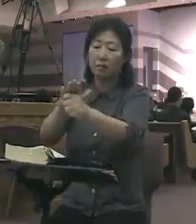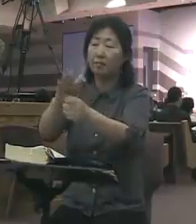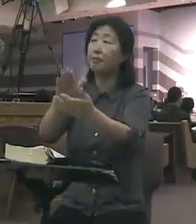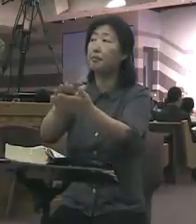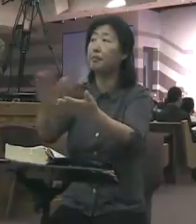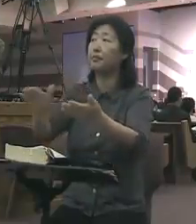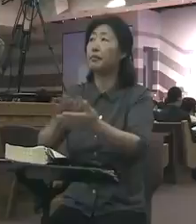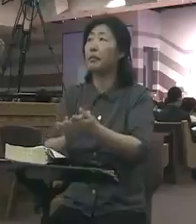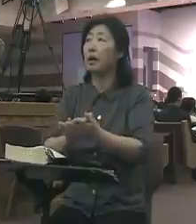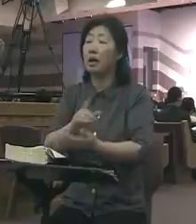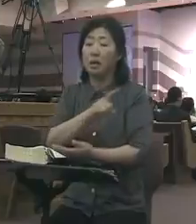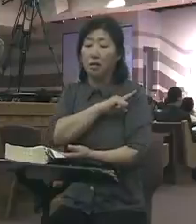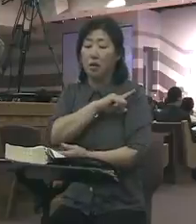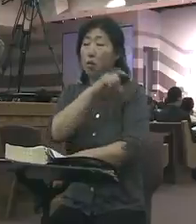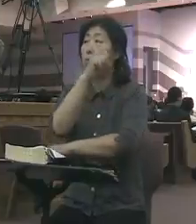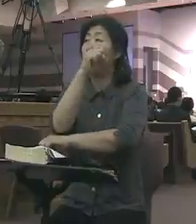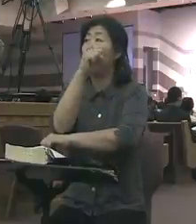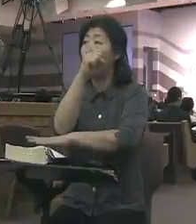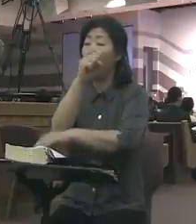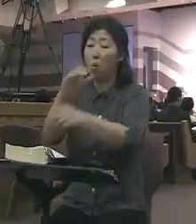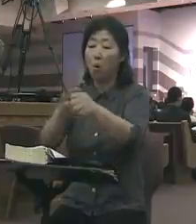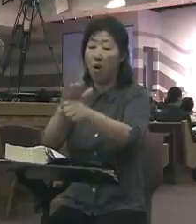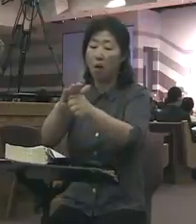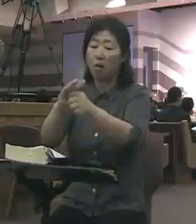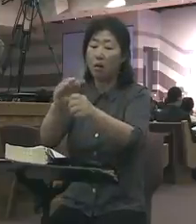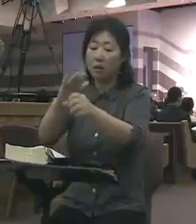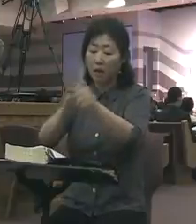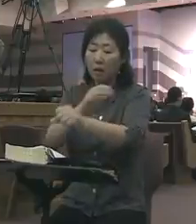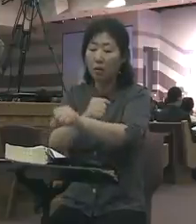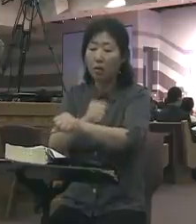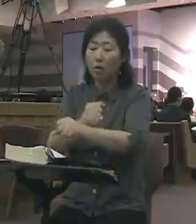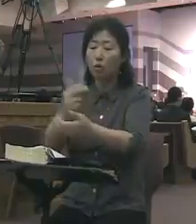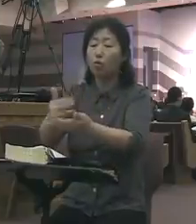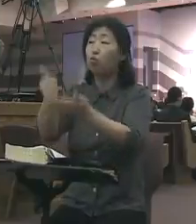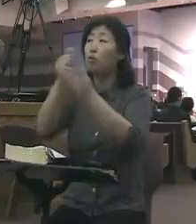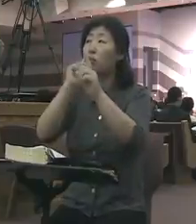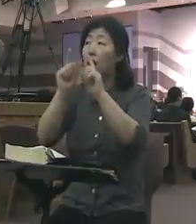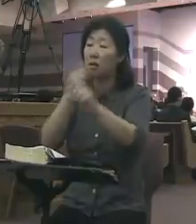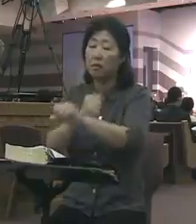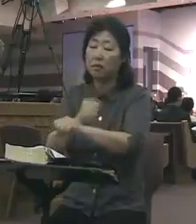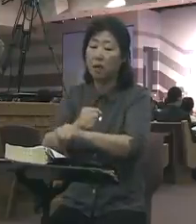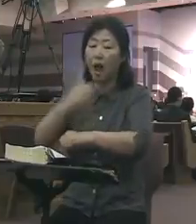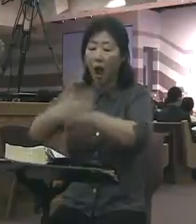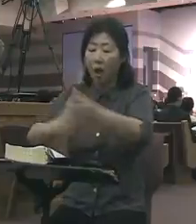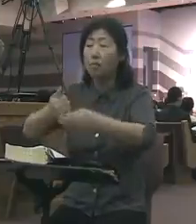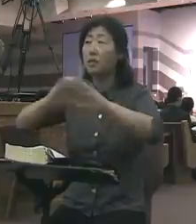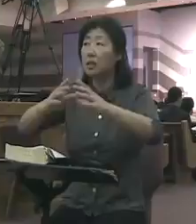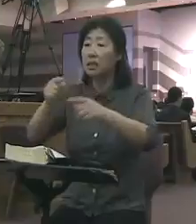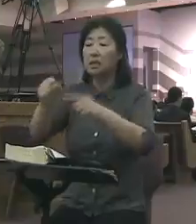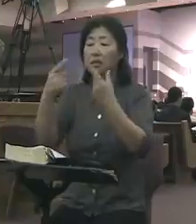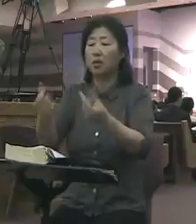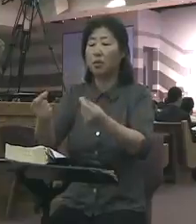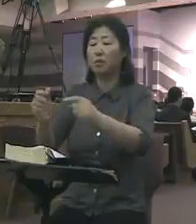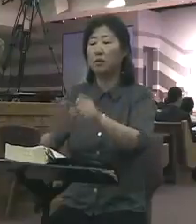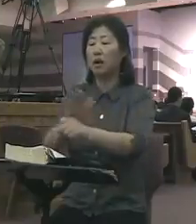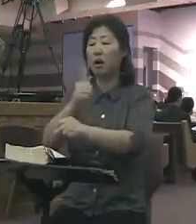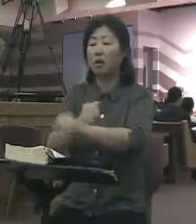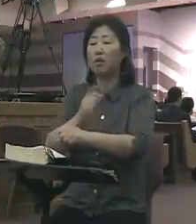가장 본질적인 것은 사랑이라고 주님이 말씀하십니다. 하나님이 세상을 이처럼 사랑하사 독생자를 주셨으니